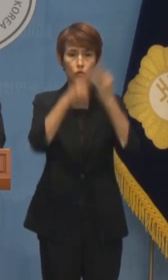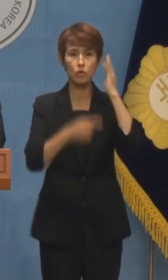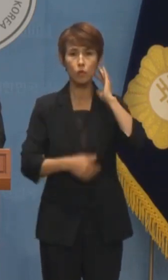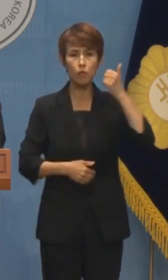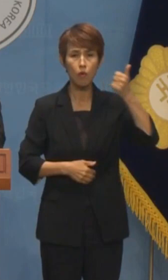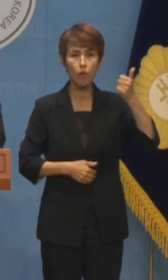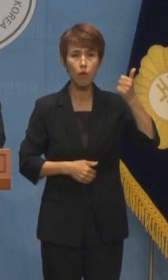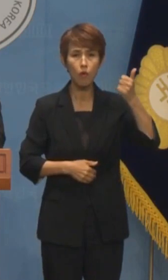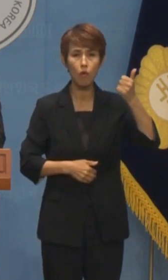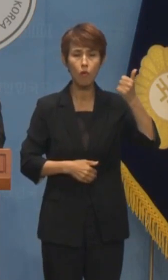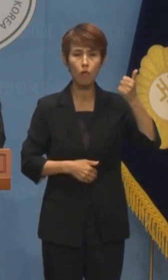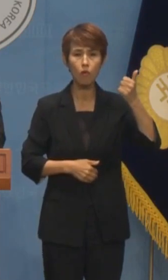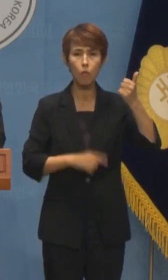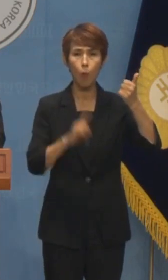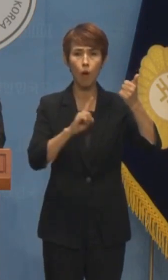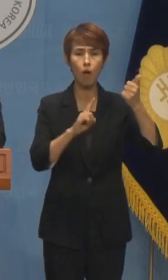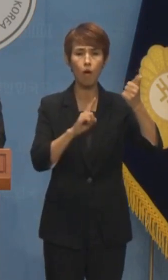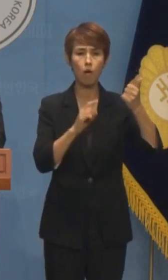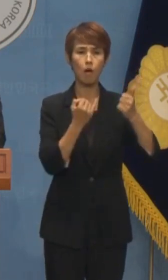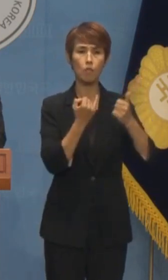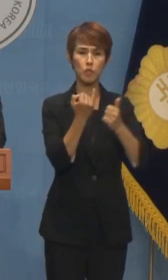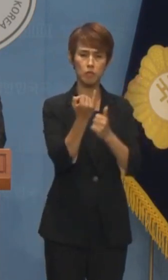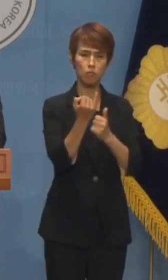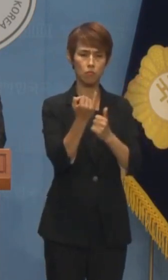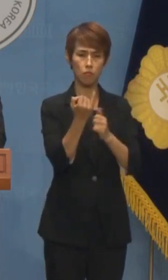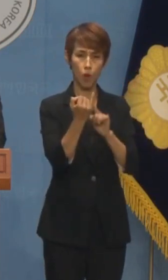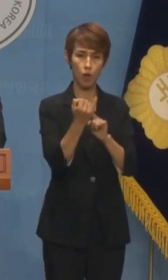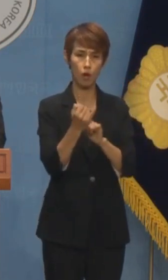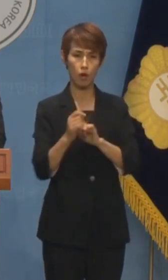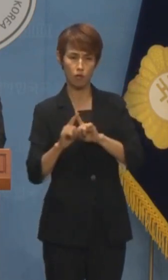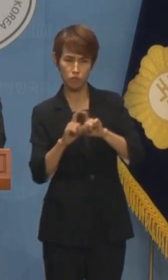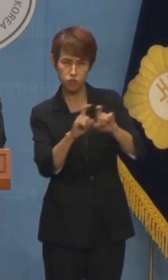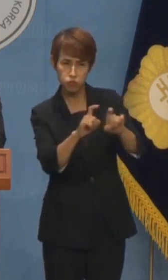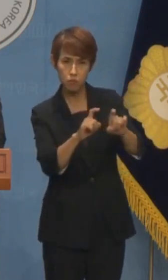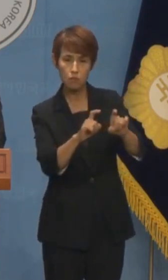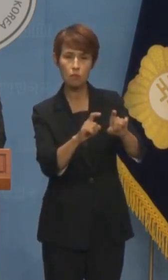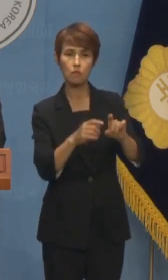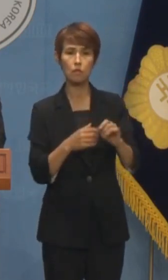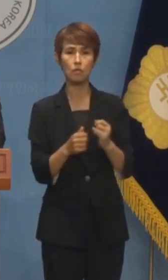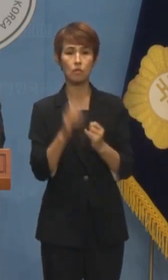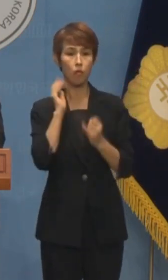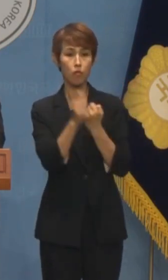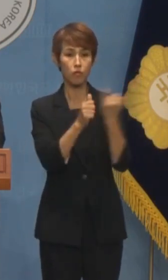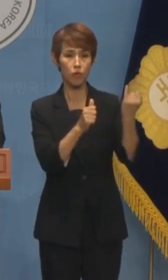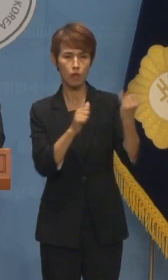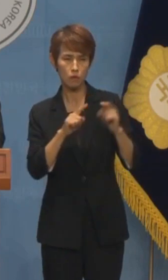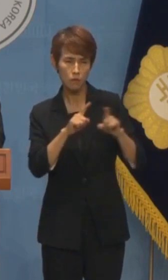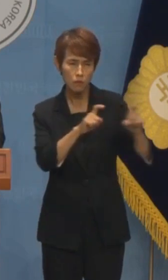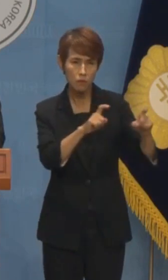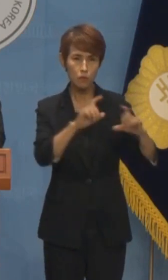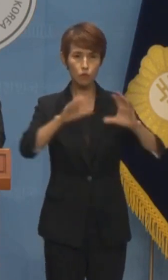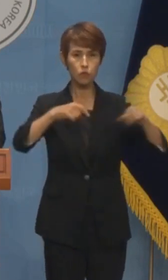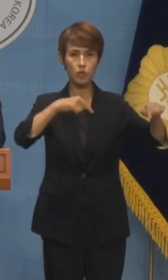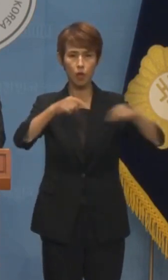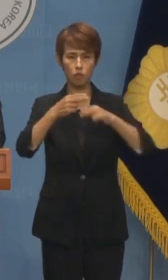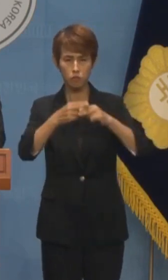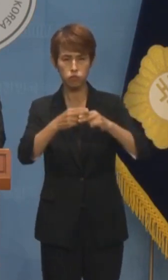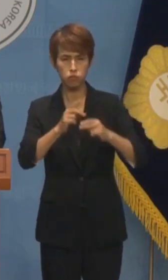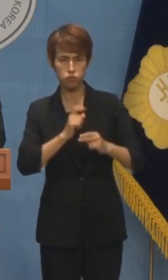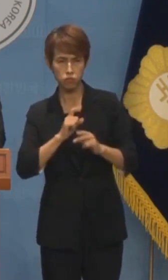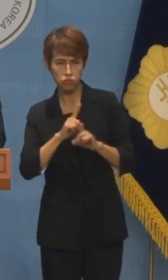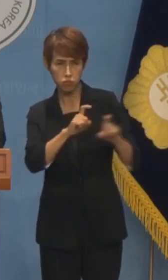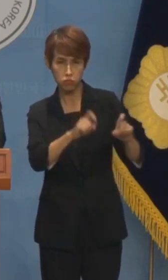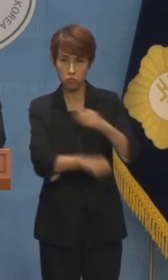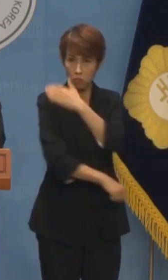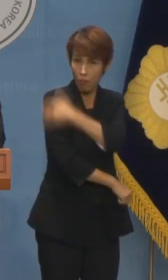대통령은 언제까지 부인을 둘러싼 국정농단 의혹을 외면할 셈입니까? 수사 당국을